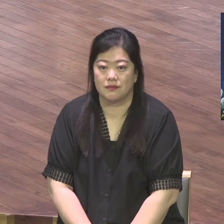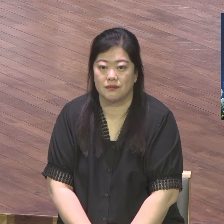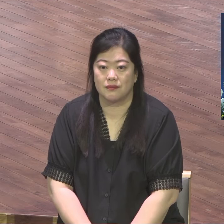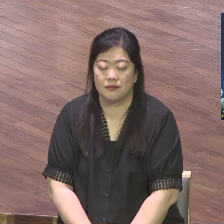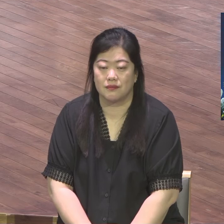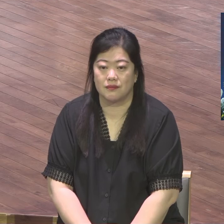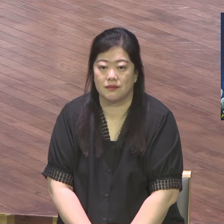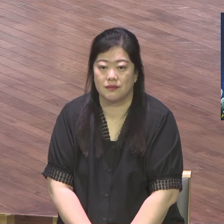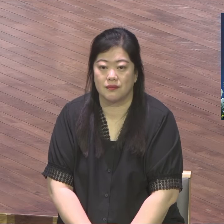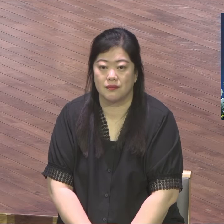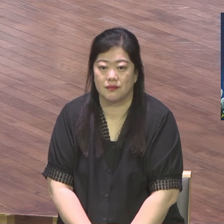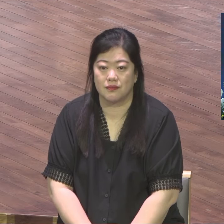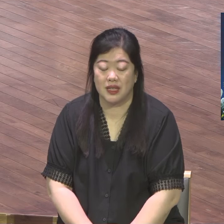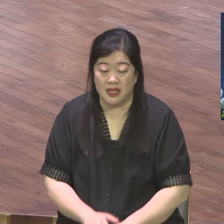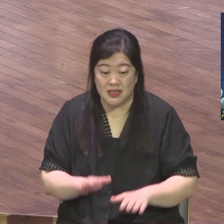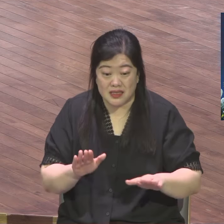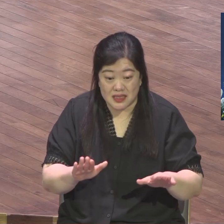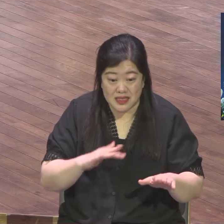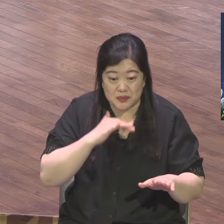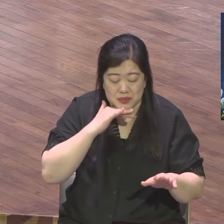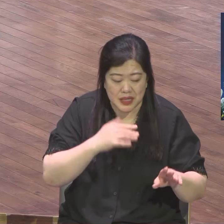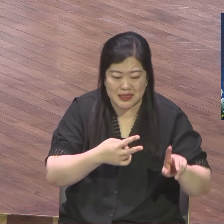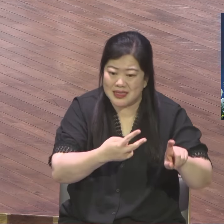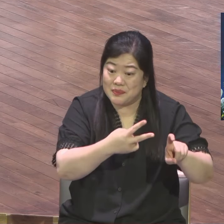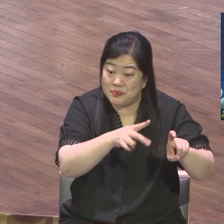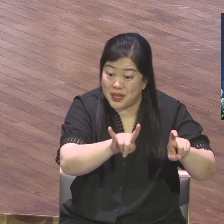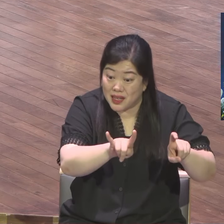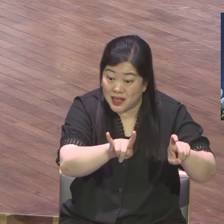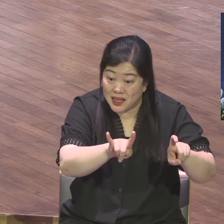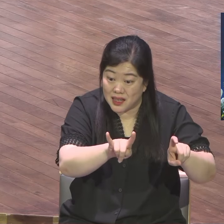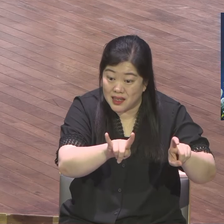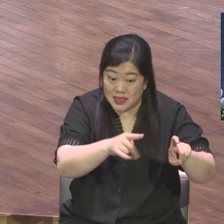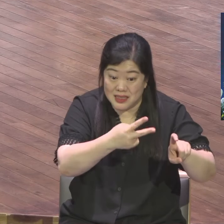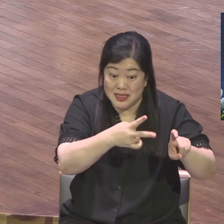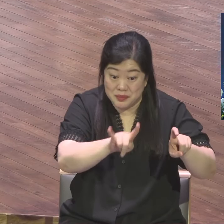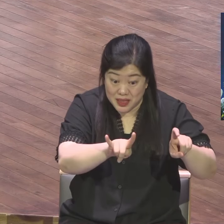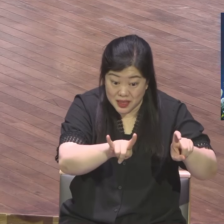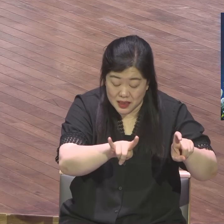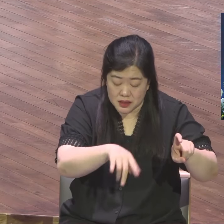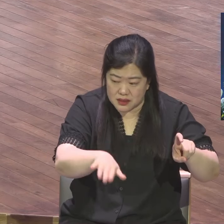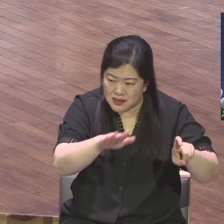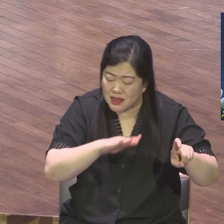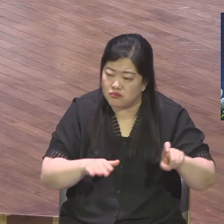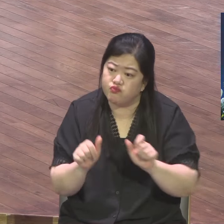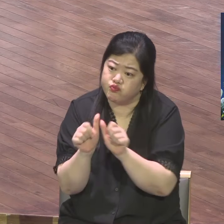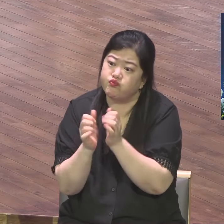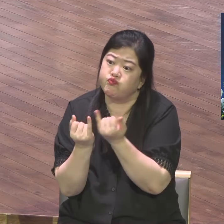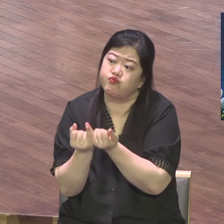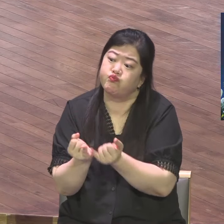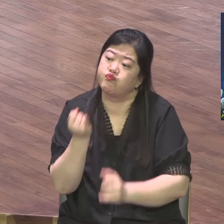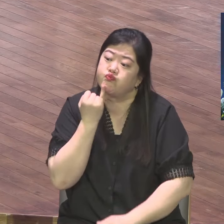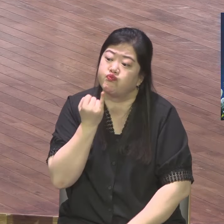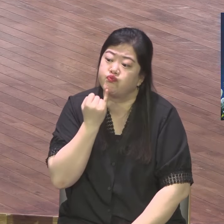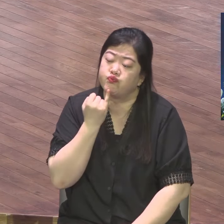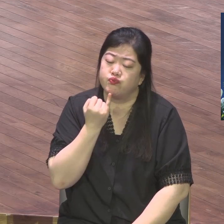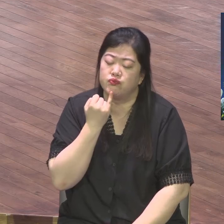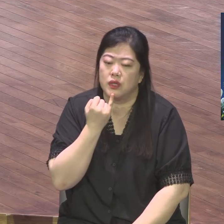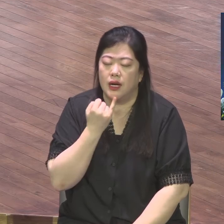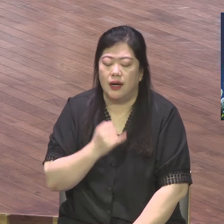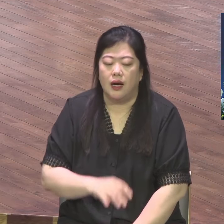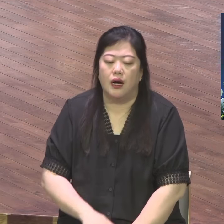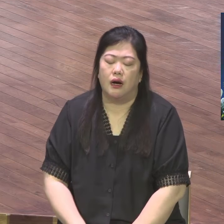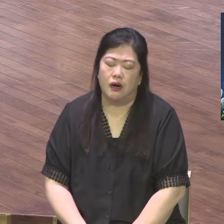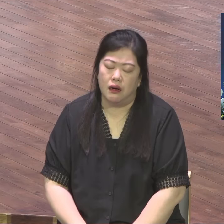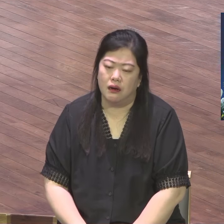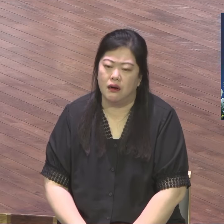청소년들은 인식 자체가 없어요. 죄 의식이 없습니다. 그 전혀 그런 것에 대해서 의식이 없. 이게 더 심각한